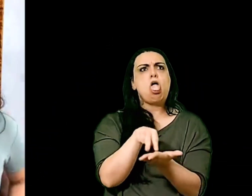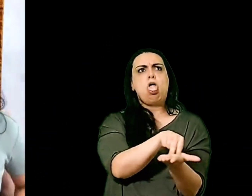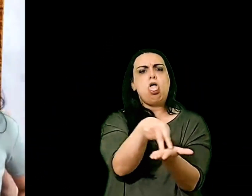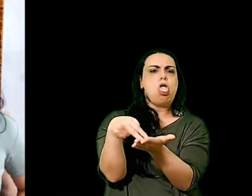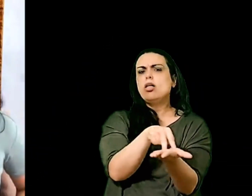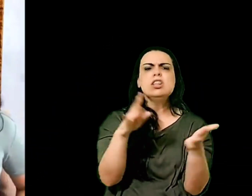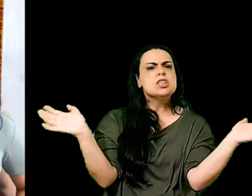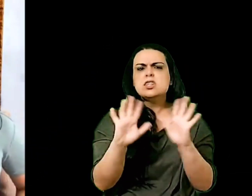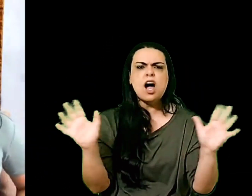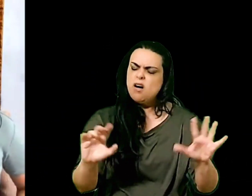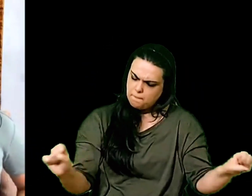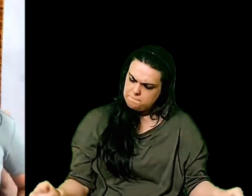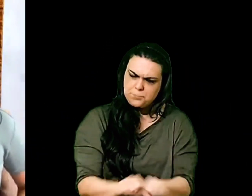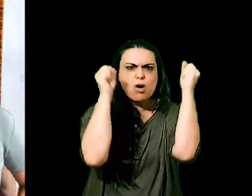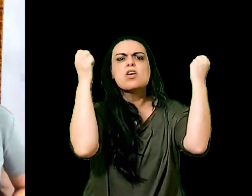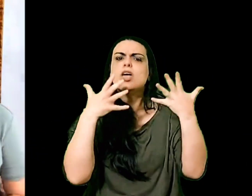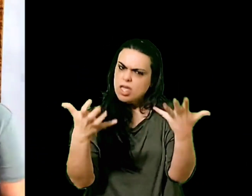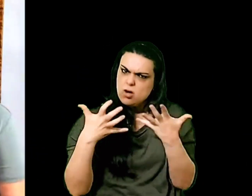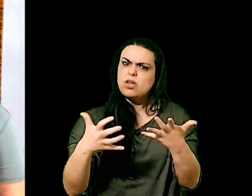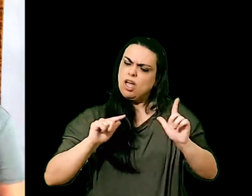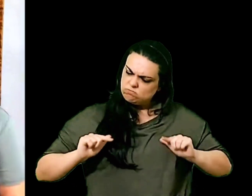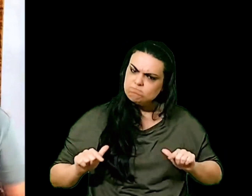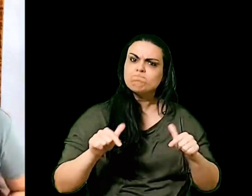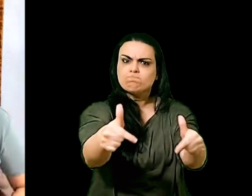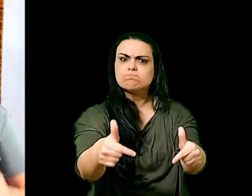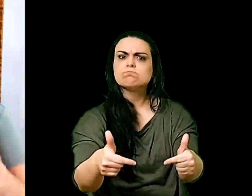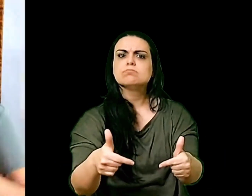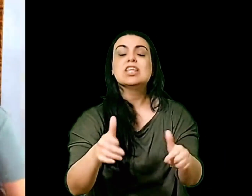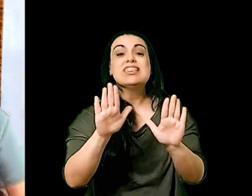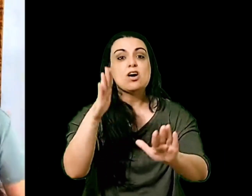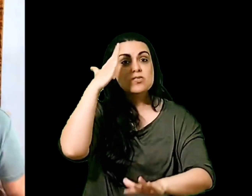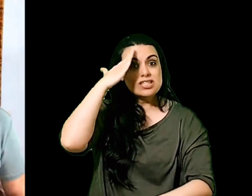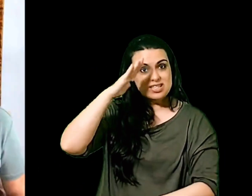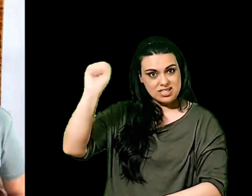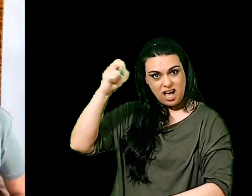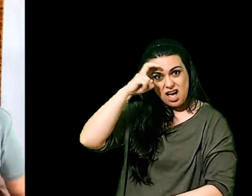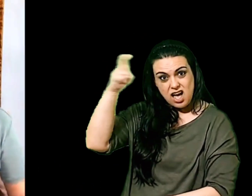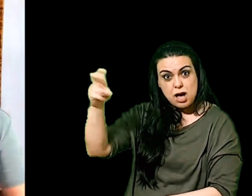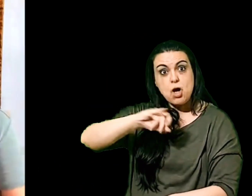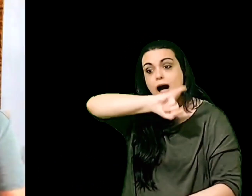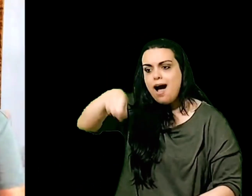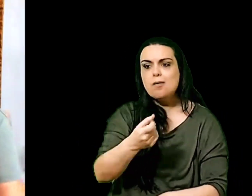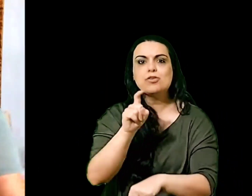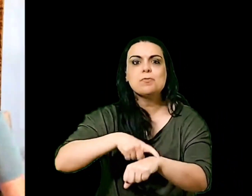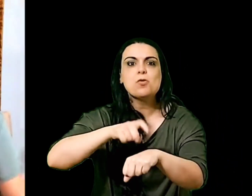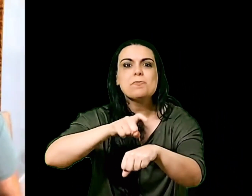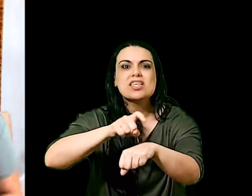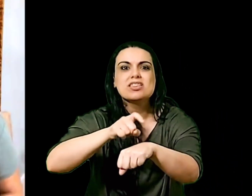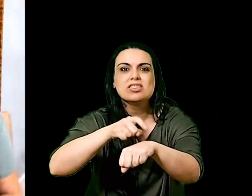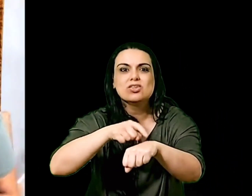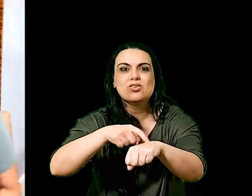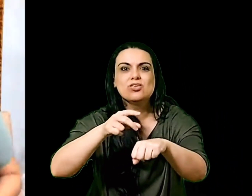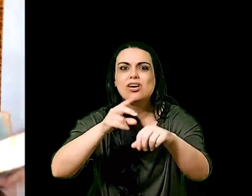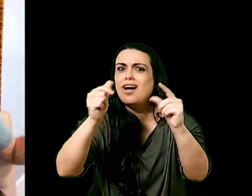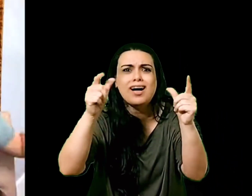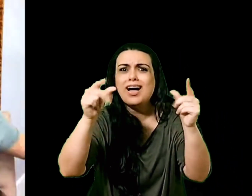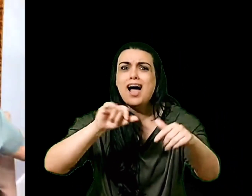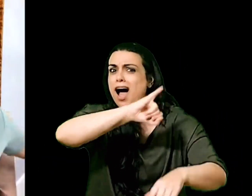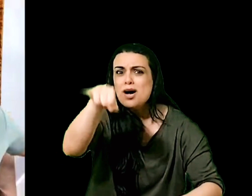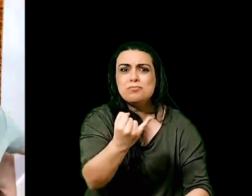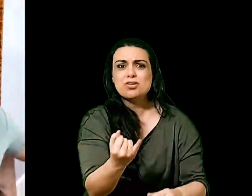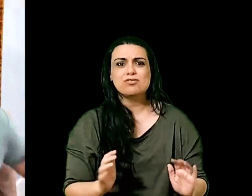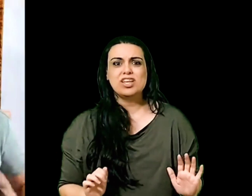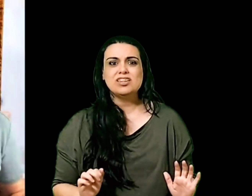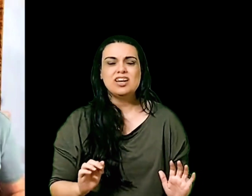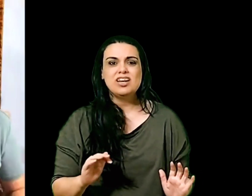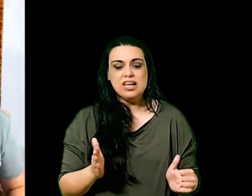Rompendo com a paralisia espiritual. E aí ele fala que o que o sábio faz? O sábio se aproveita de momentos. Gente, a pessoa que